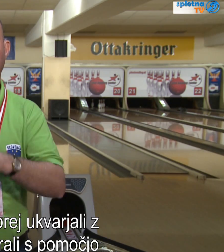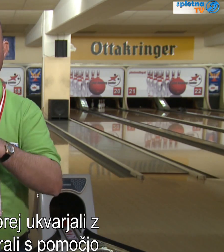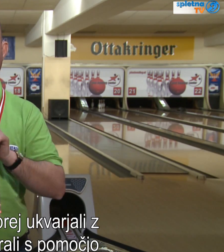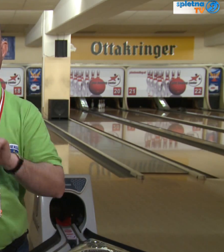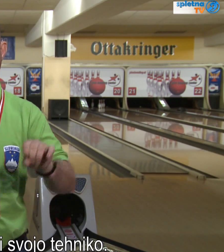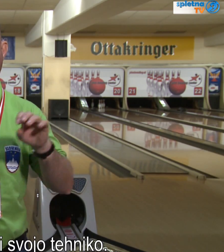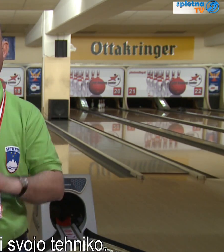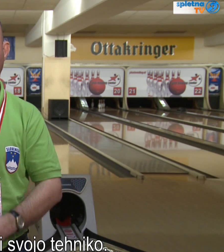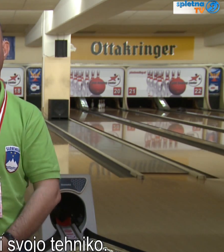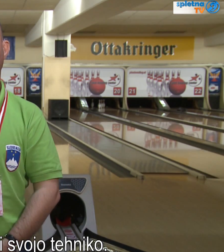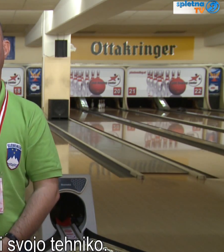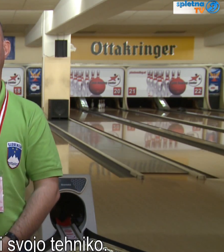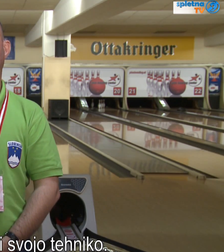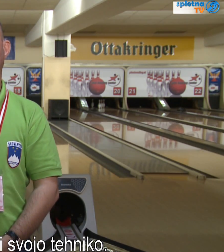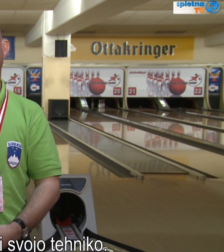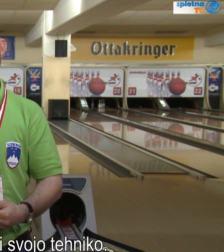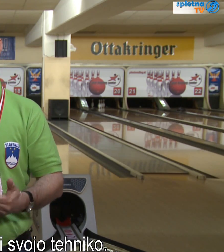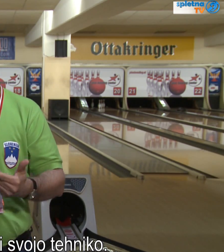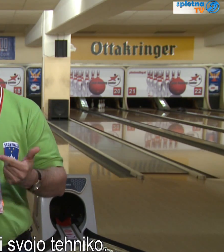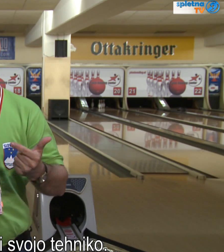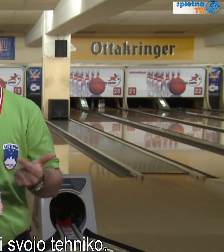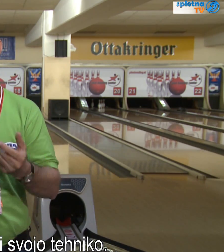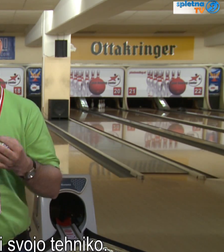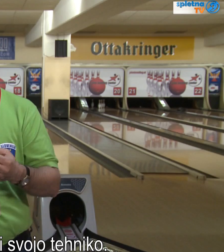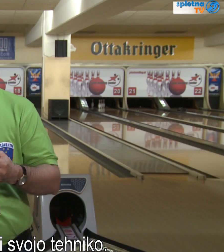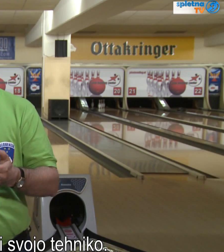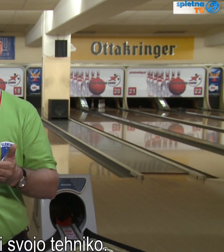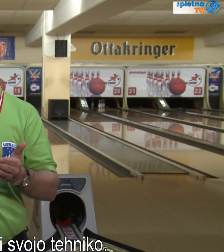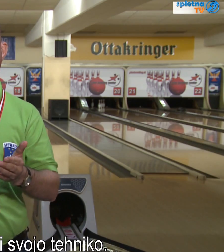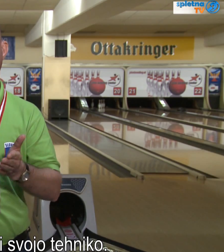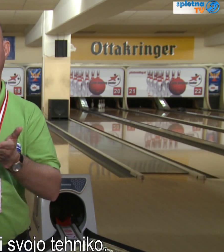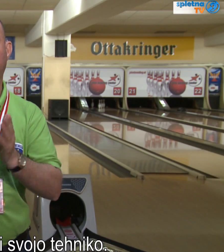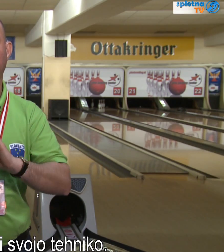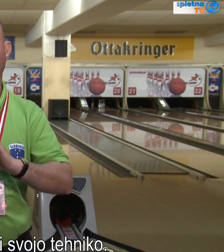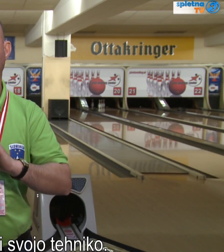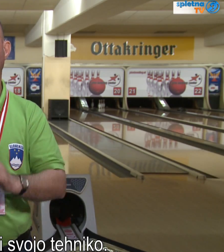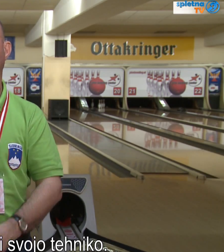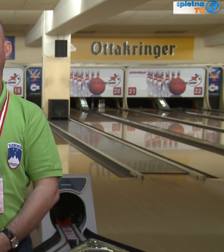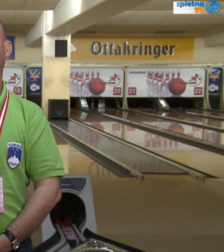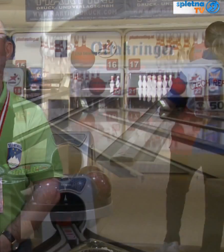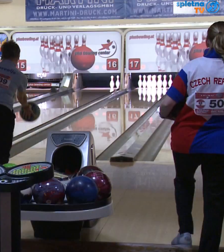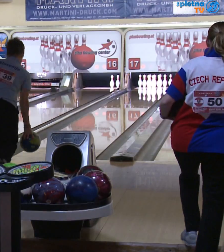pomočjo trenerja, da bosta izboljšali svojo tehniko.